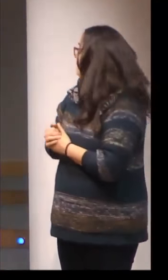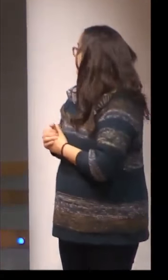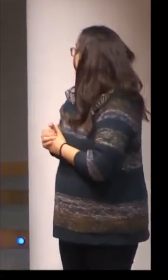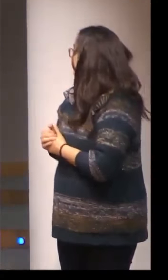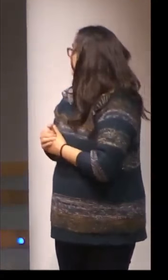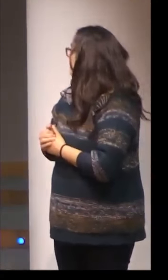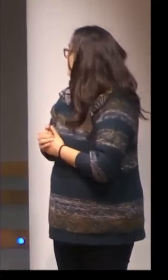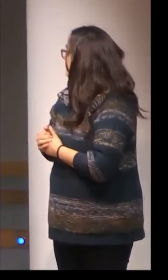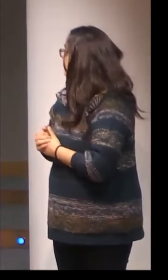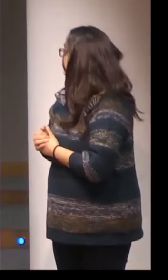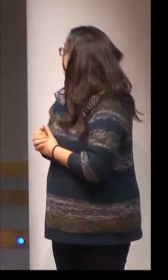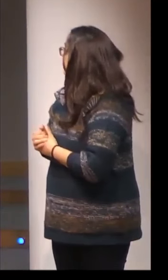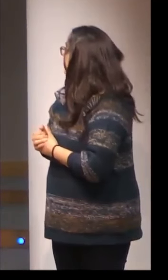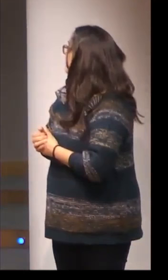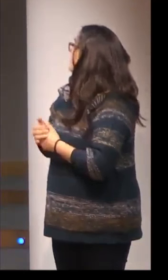catalana en nuestro caso.